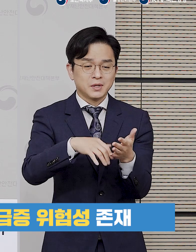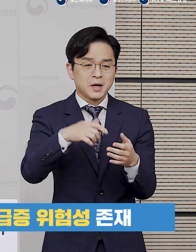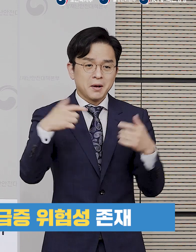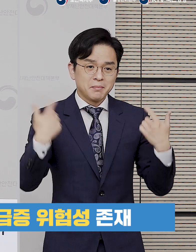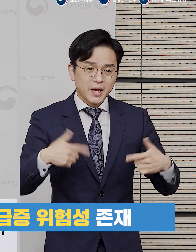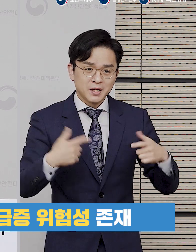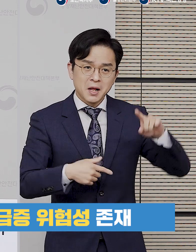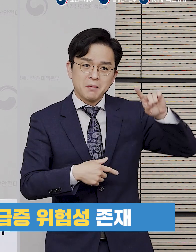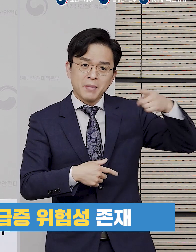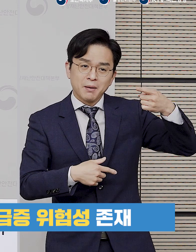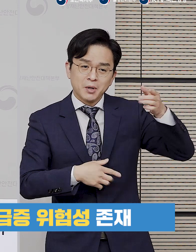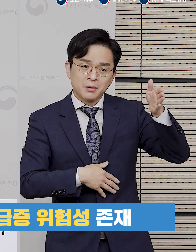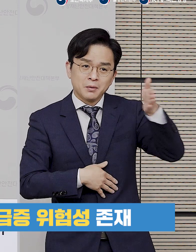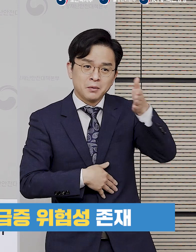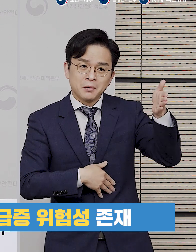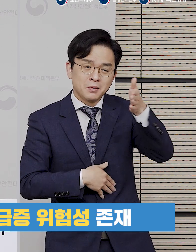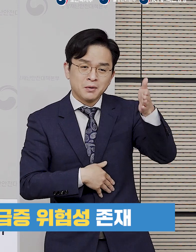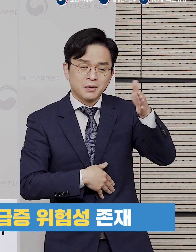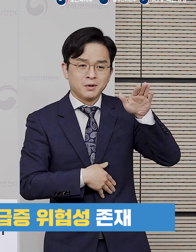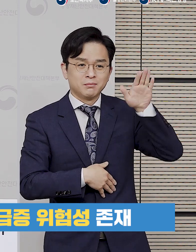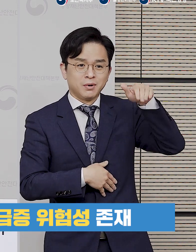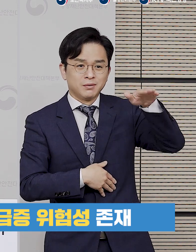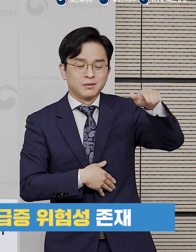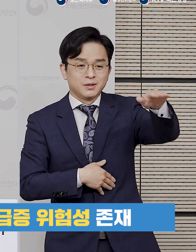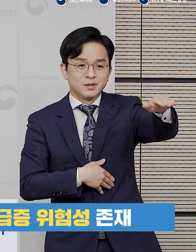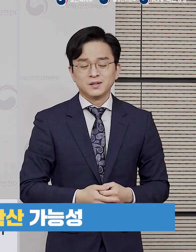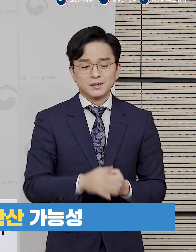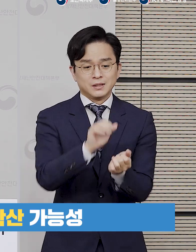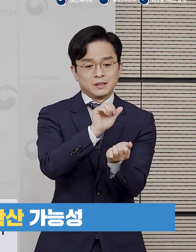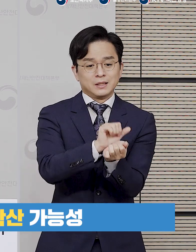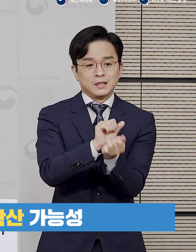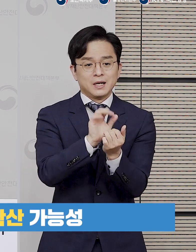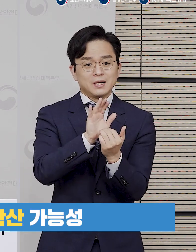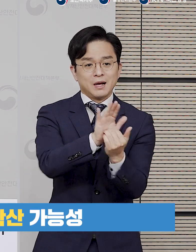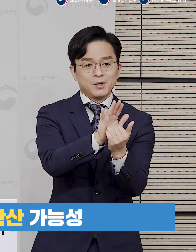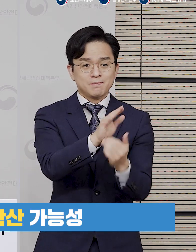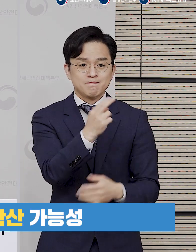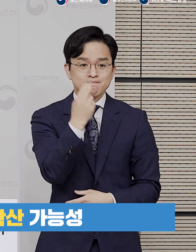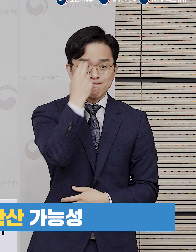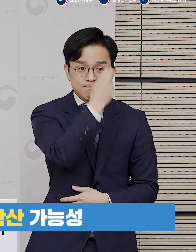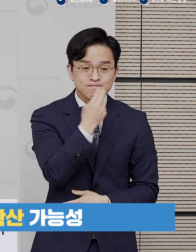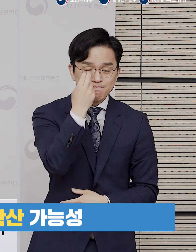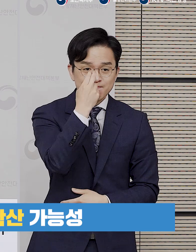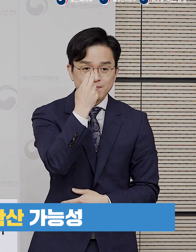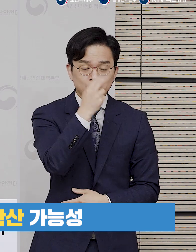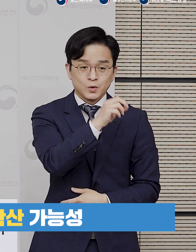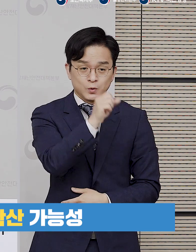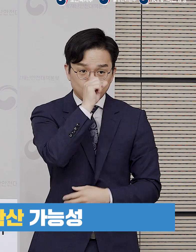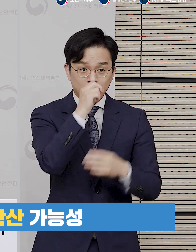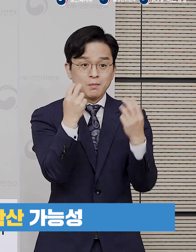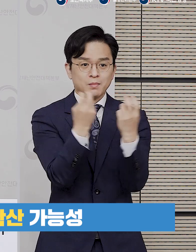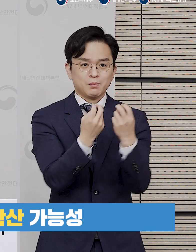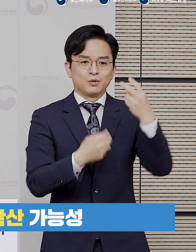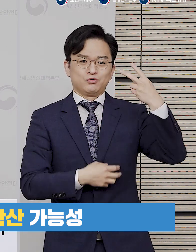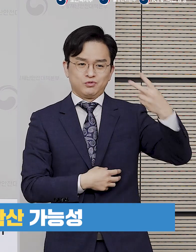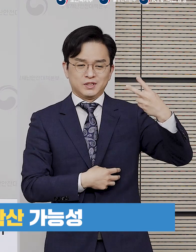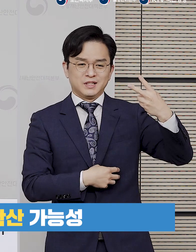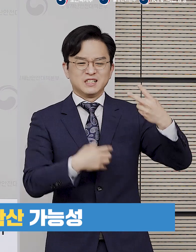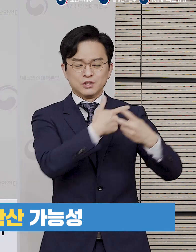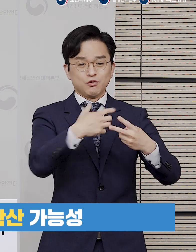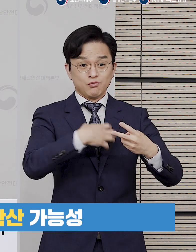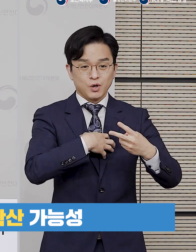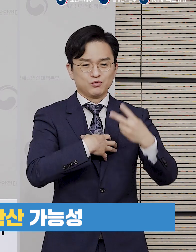추세선상에 큰 변화 없이 지속적으로 나타나고 있습니다. 방역관리에 있어서 현재의 위험 요인은 크게 두